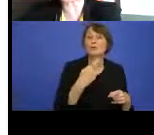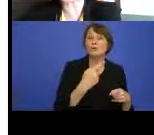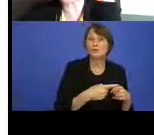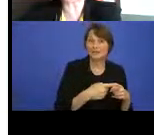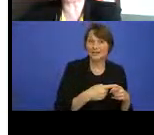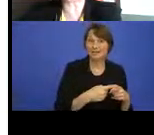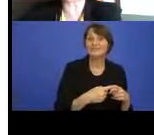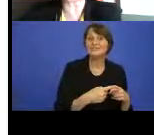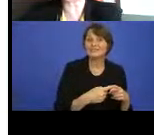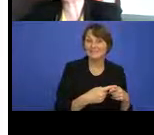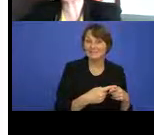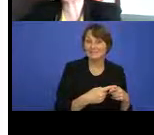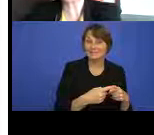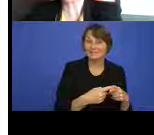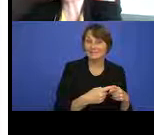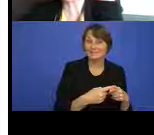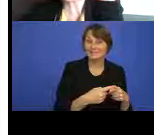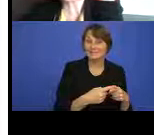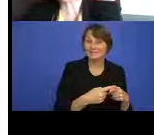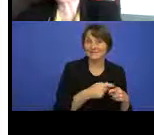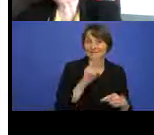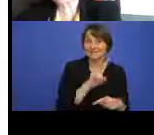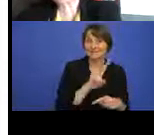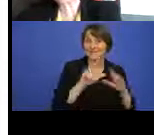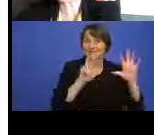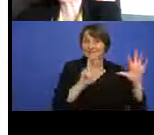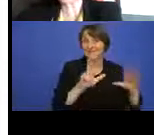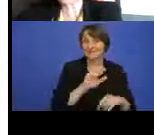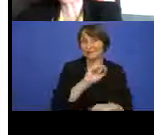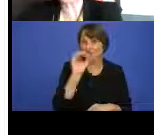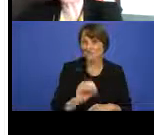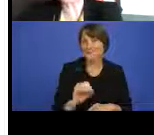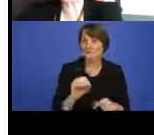28% contre 84% pour la population générale.